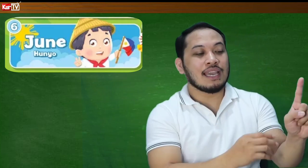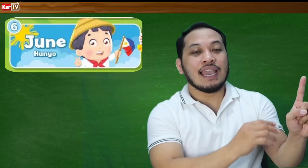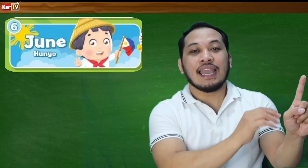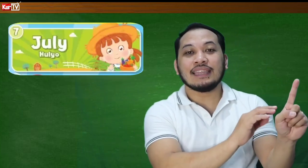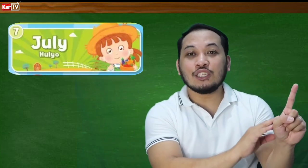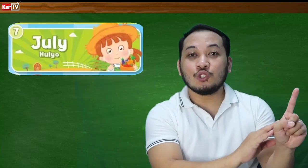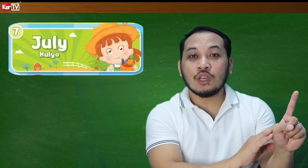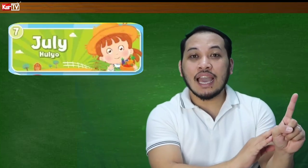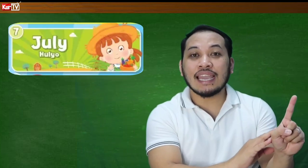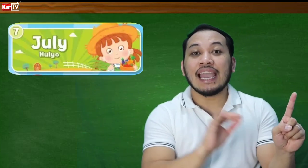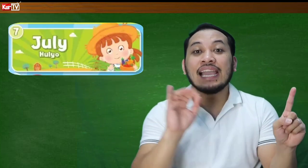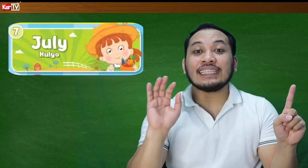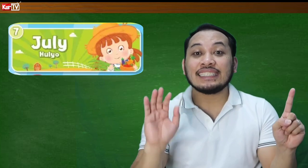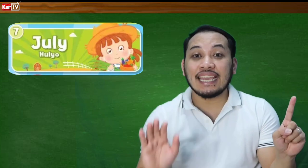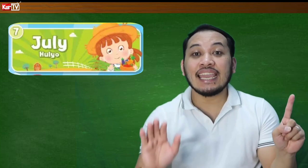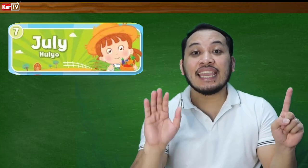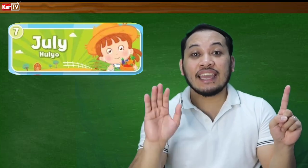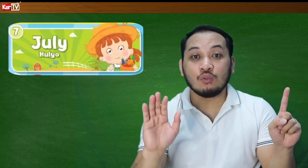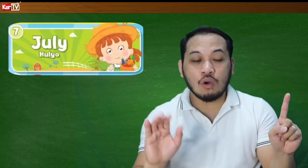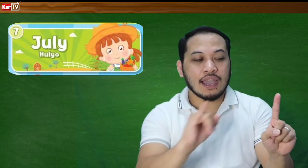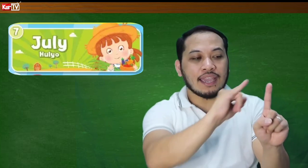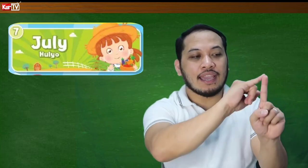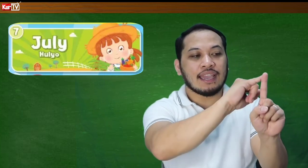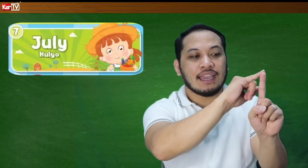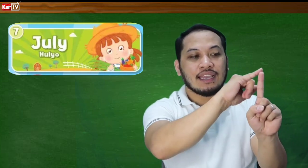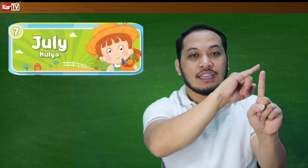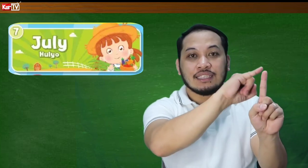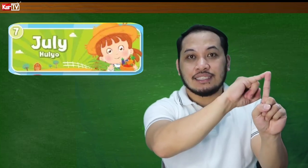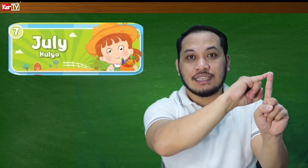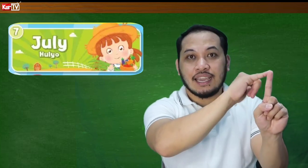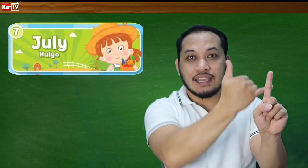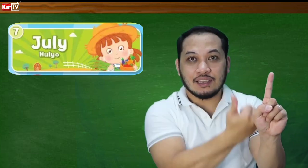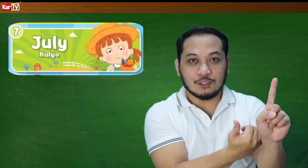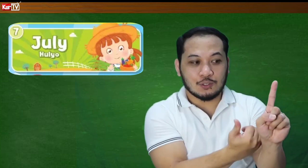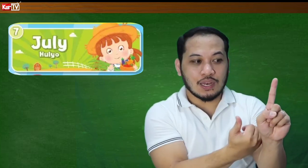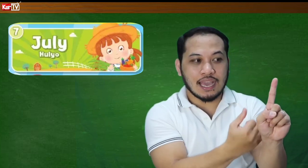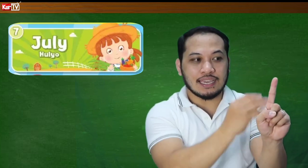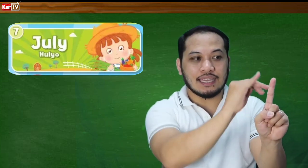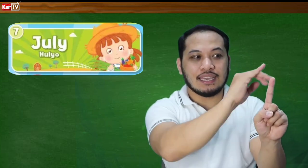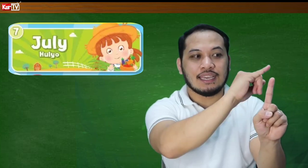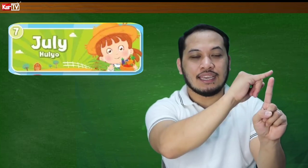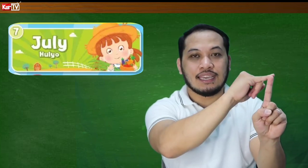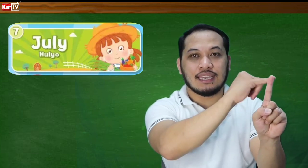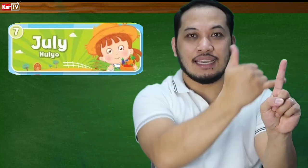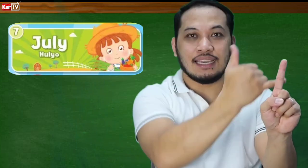June. And then July. J and Y. J, July.